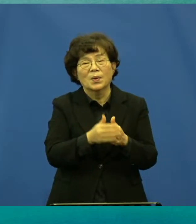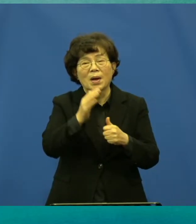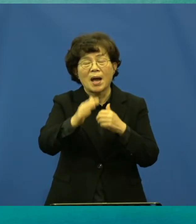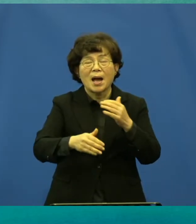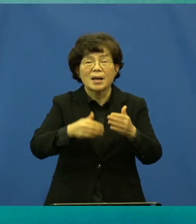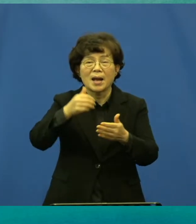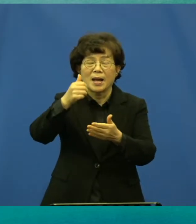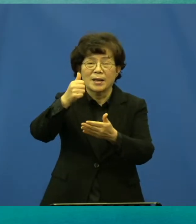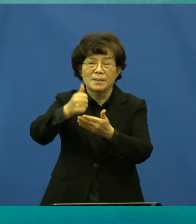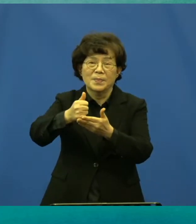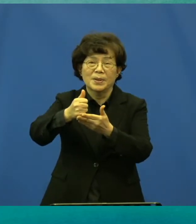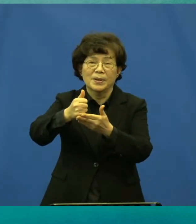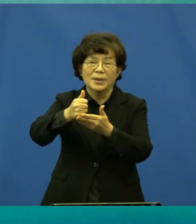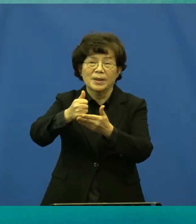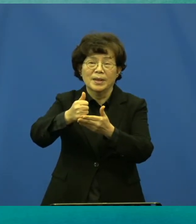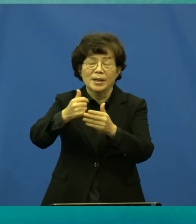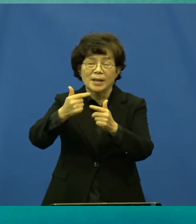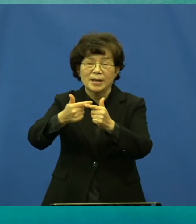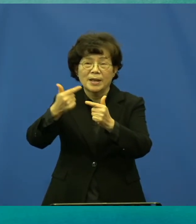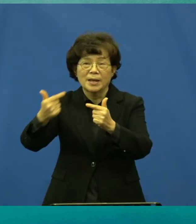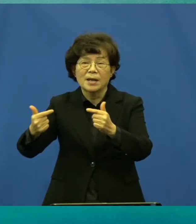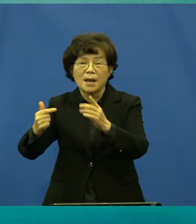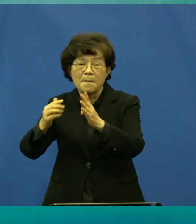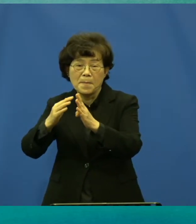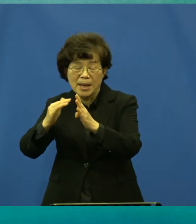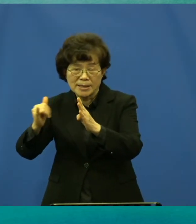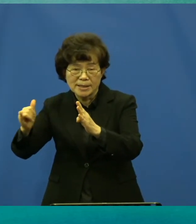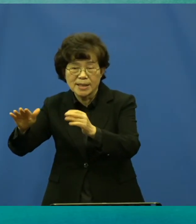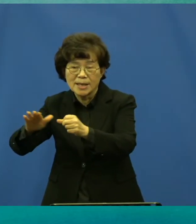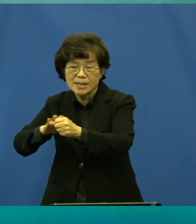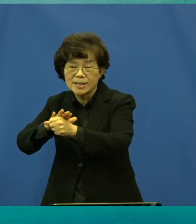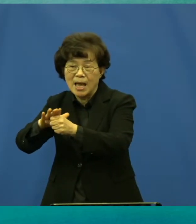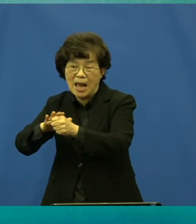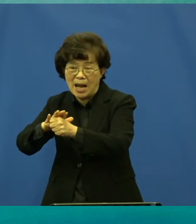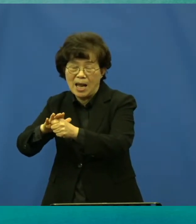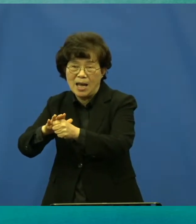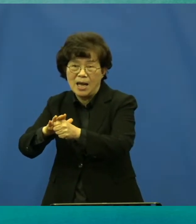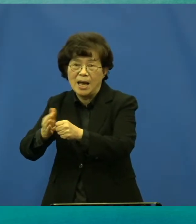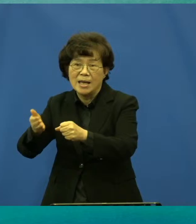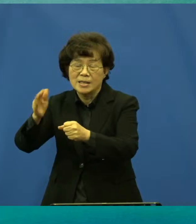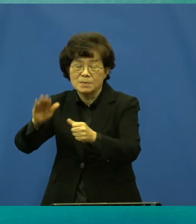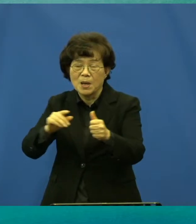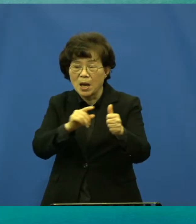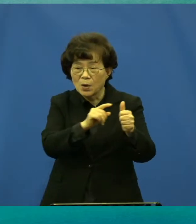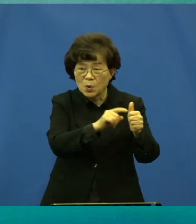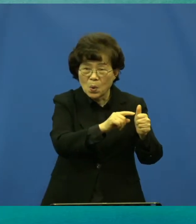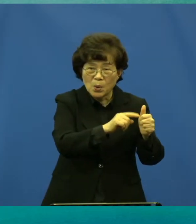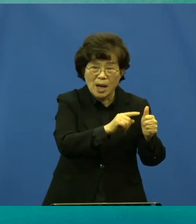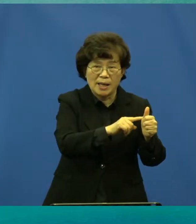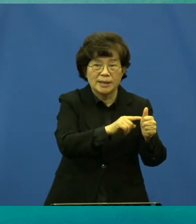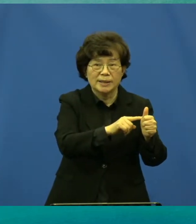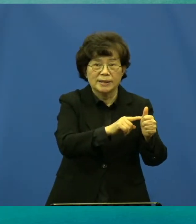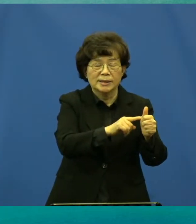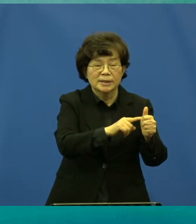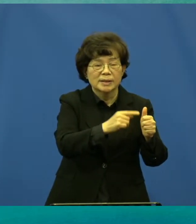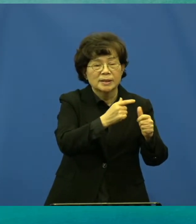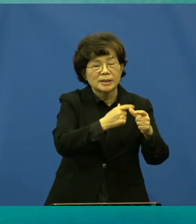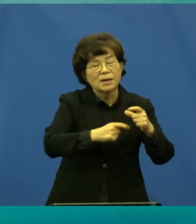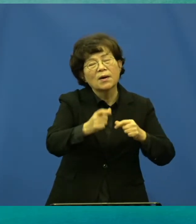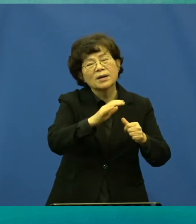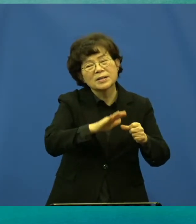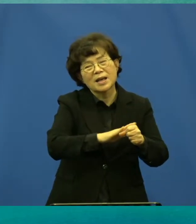하나님은 니느웨 백성들을 사랑하실 뿐만 아니라 요나를 끔찍히